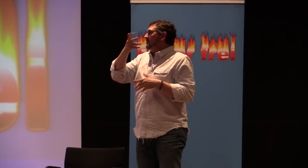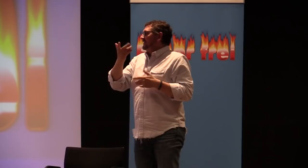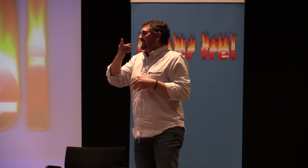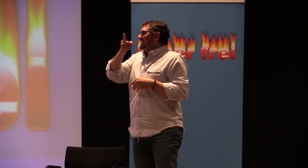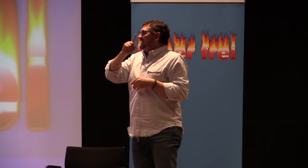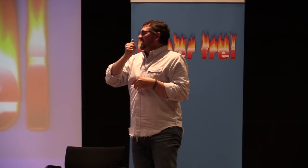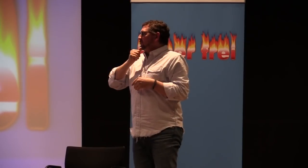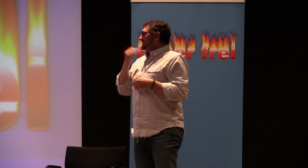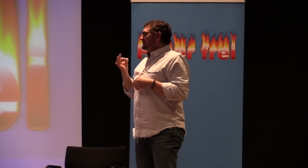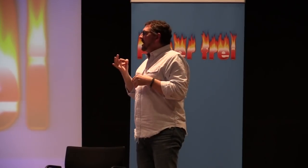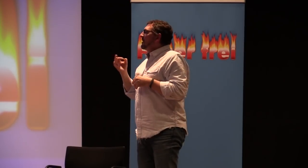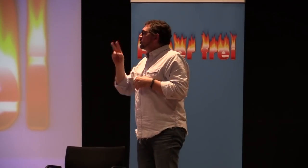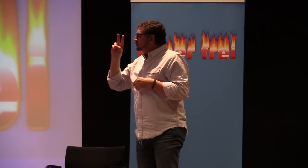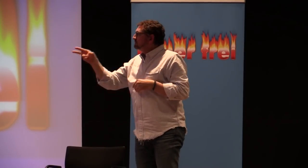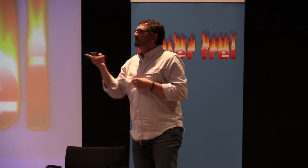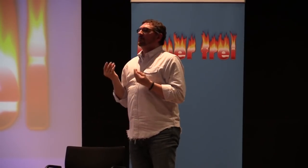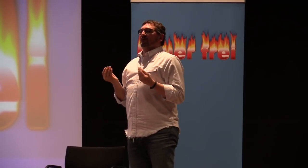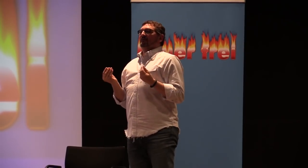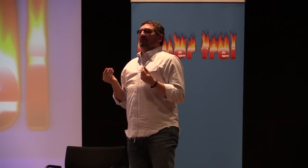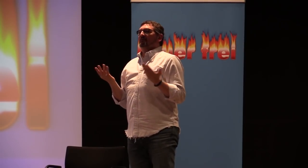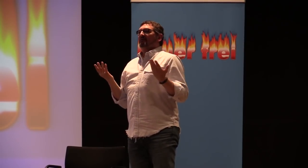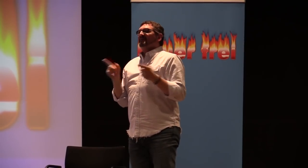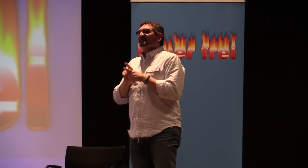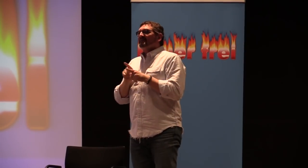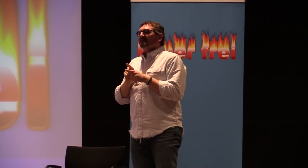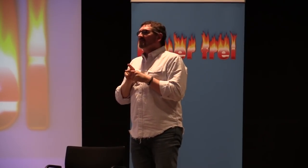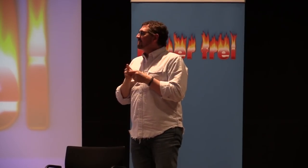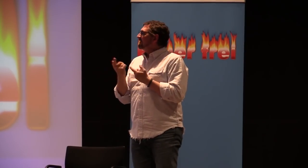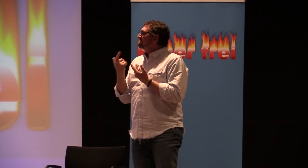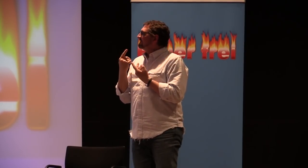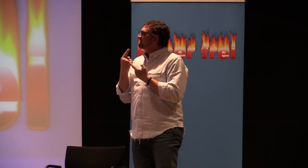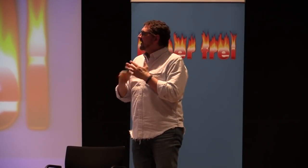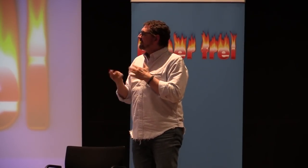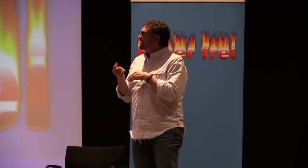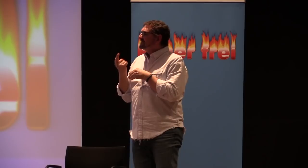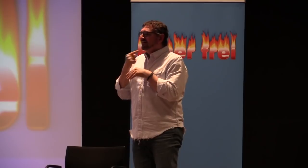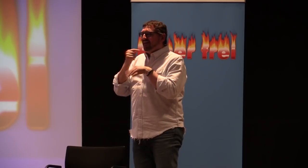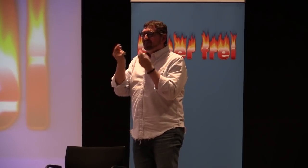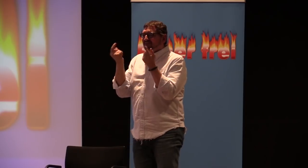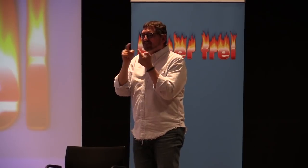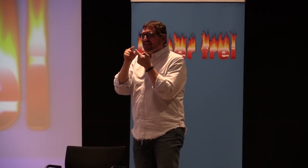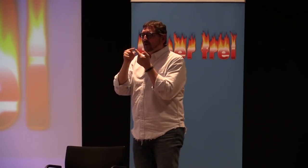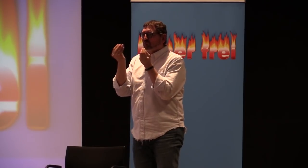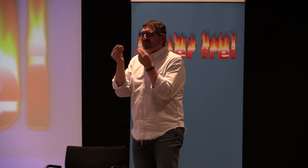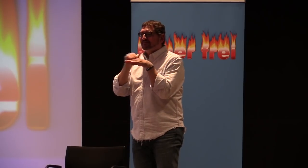Ja, Deutscher Gehörlosenbund ist nochmal ein Thema für sich. Das hat natürlich jetzt auch mit der Jugend an sich so direkt nichts mit zu tun.